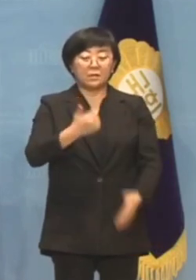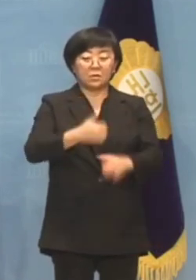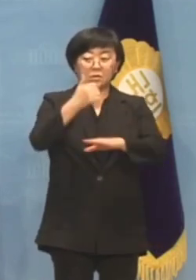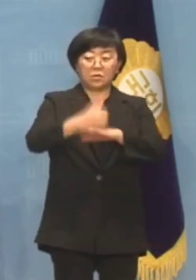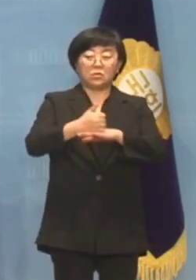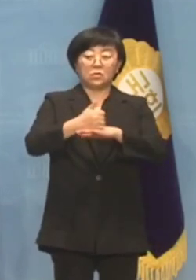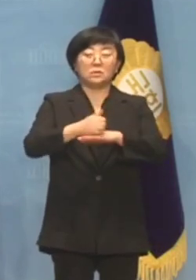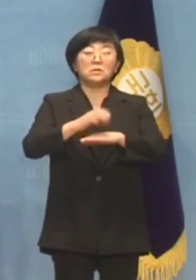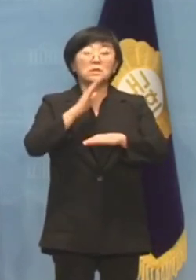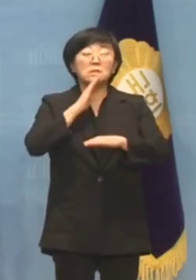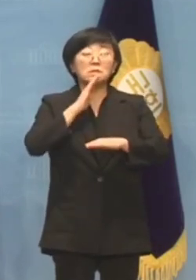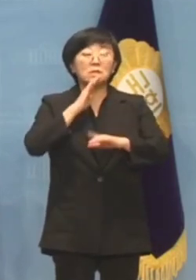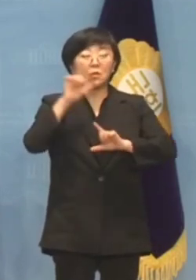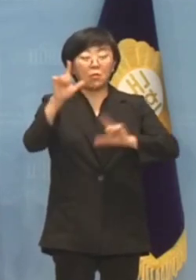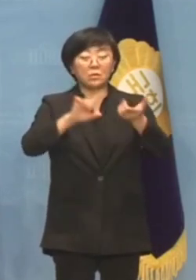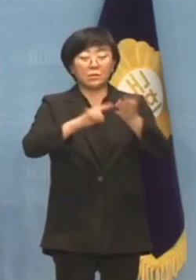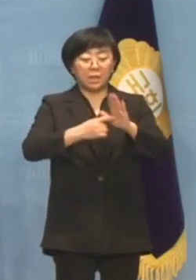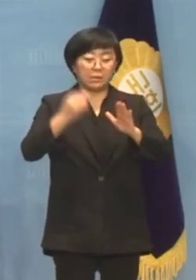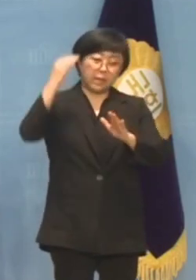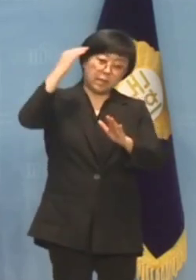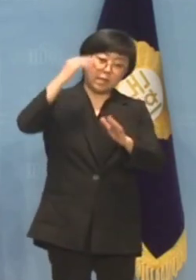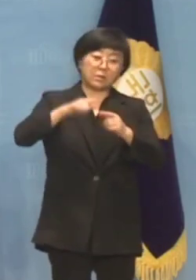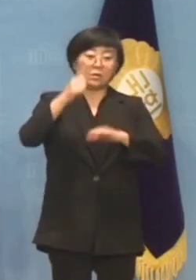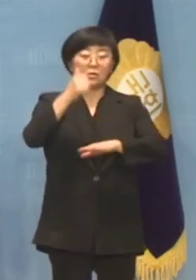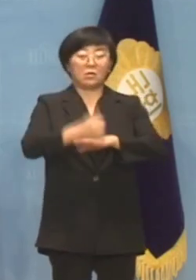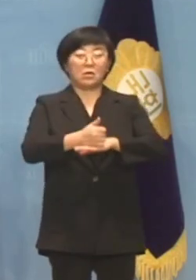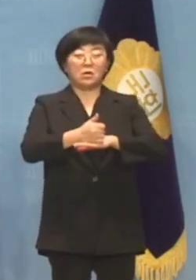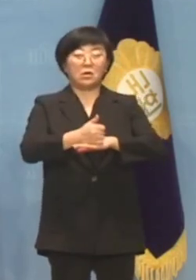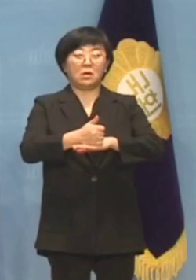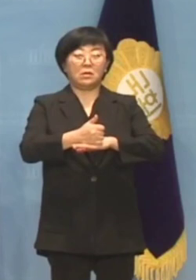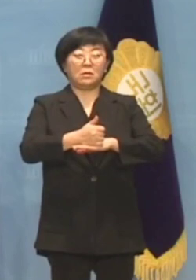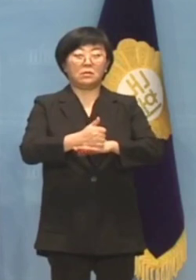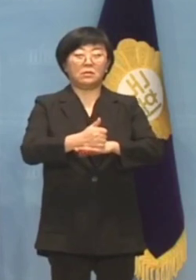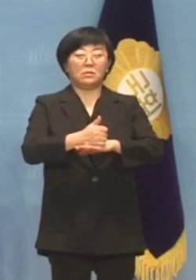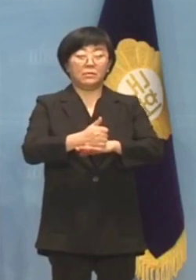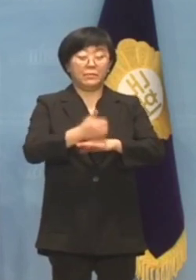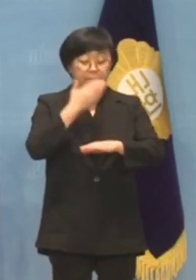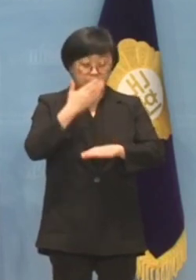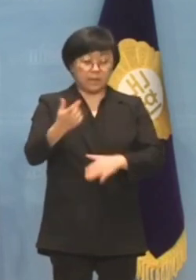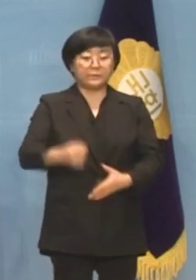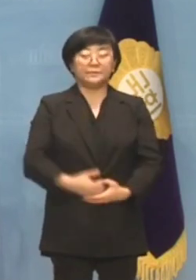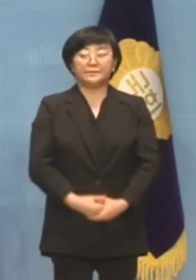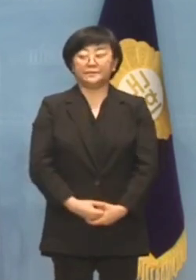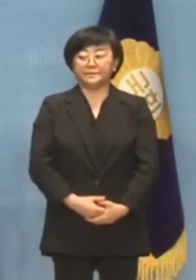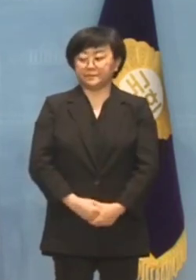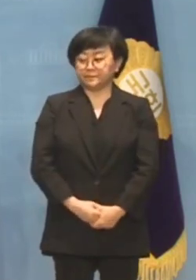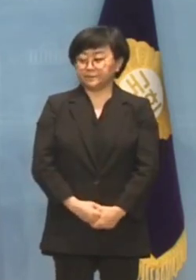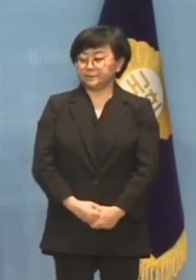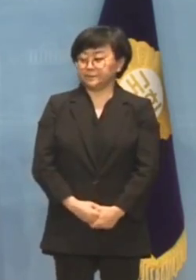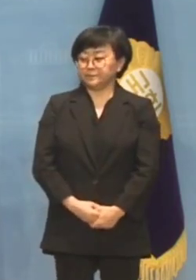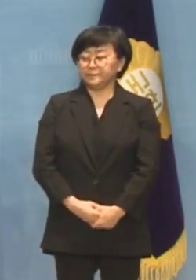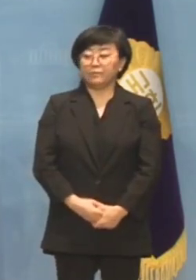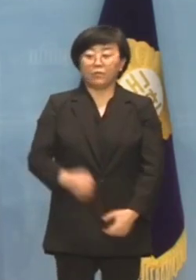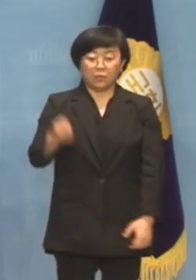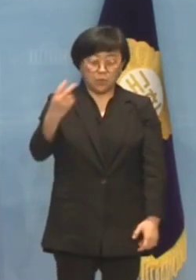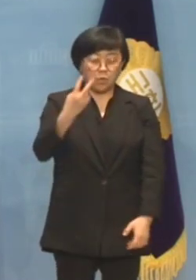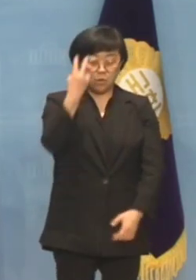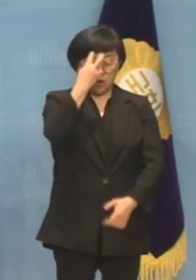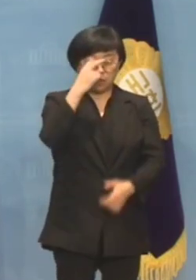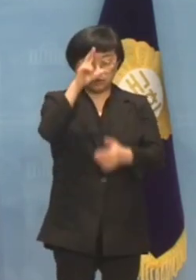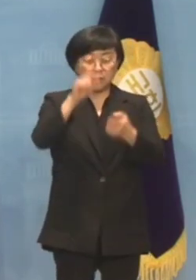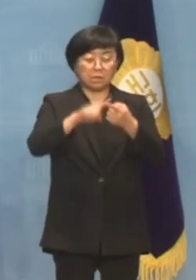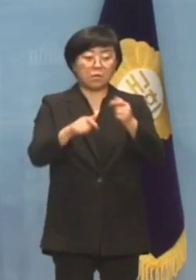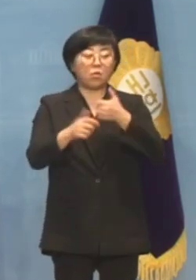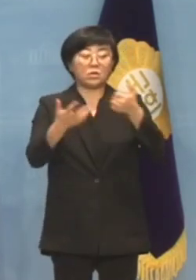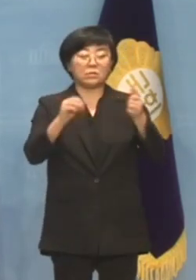결국 실체 규명을 방해하는 결과를 가져오게 될 것이 자명합니다. 아울러 검찰은